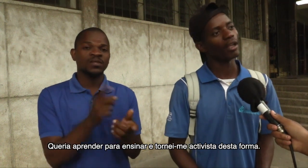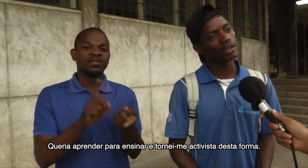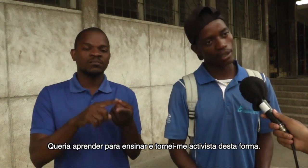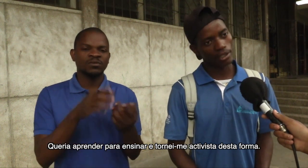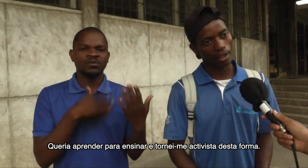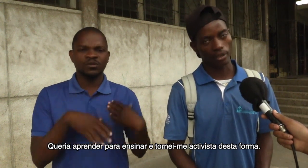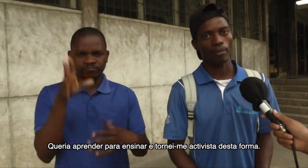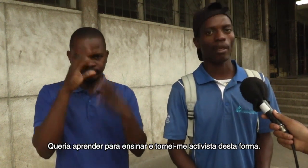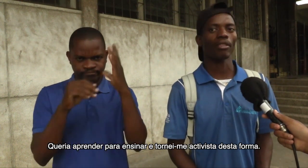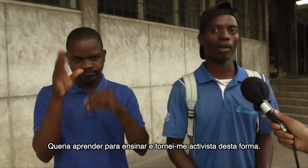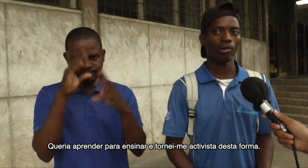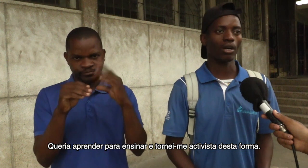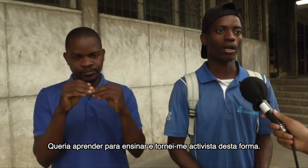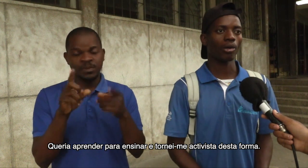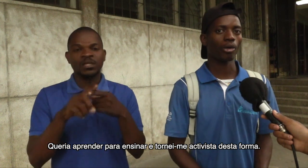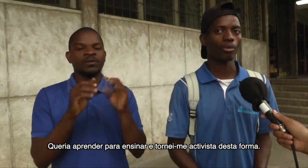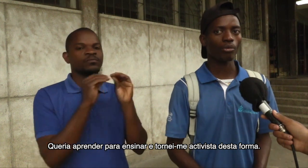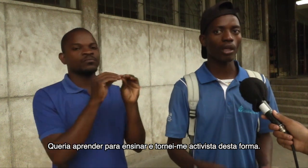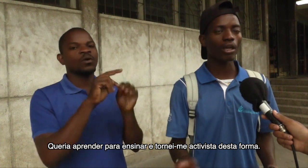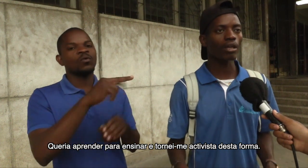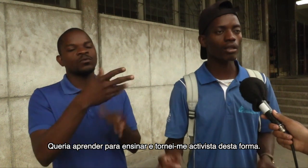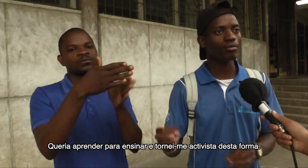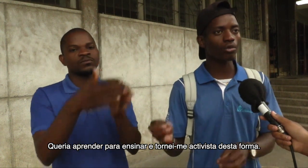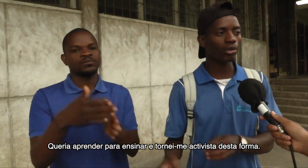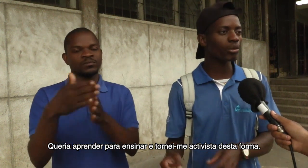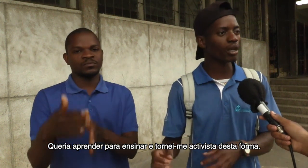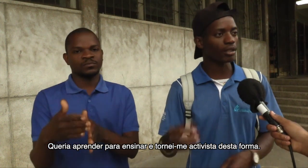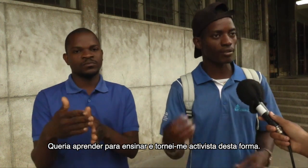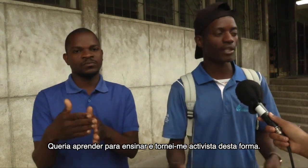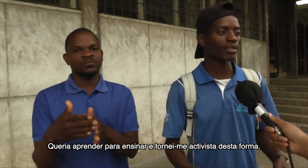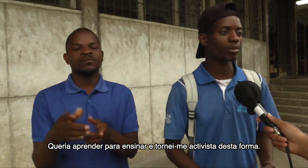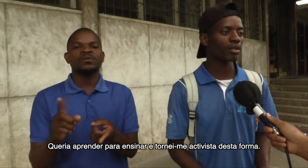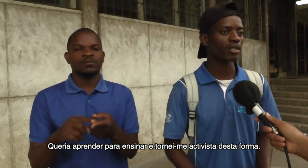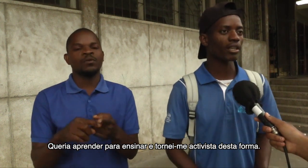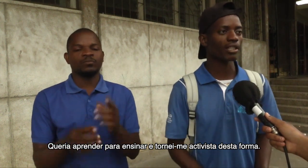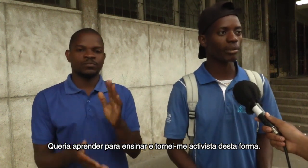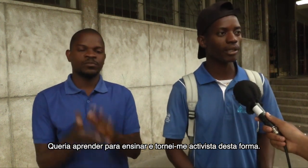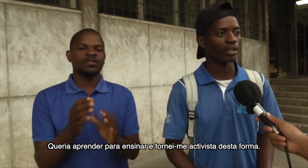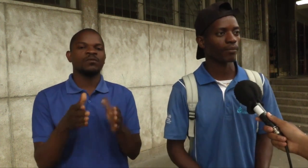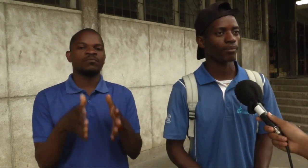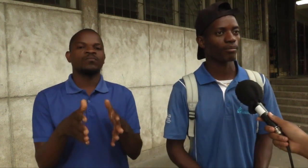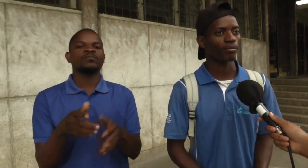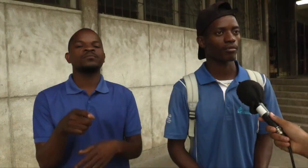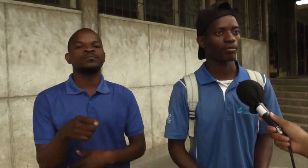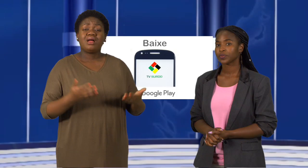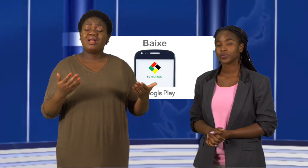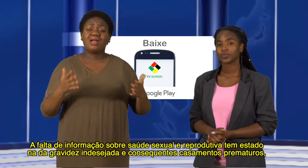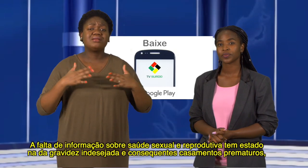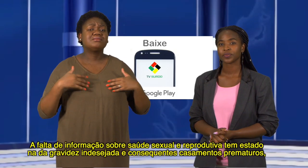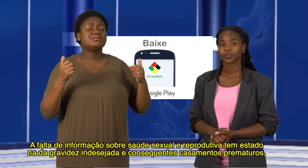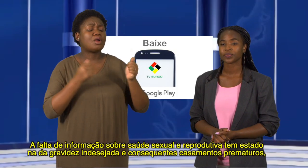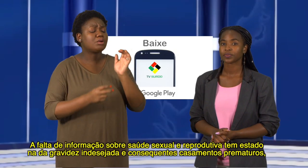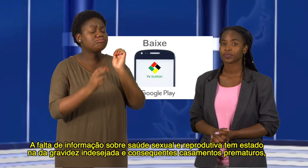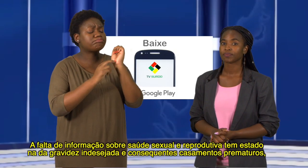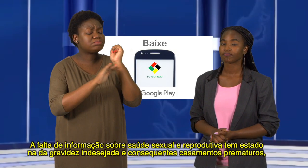e ensinar. Então, tornei-me ativista assim mesmo, dessa maneira. A